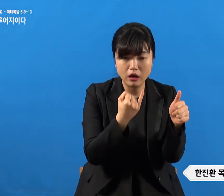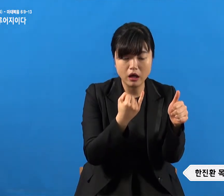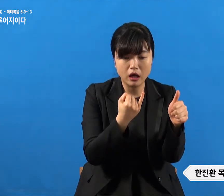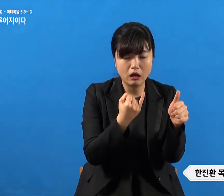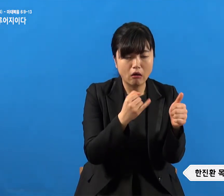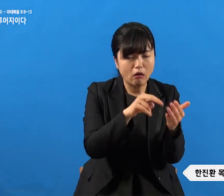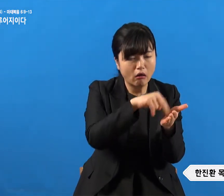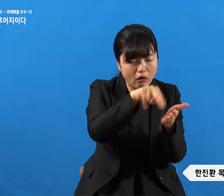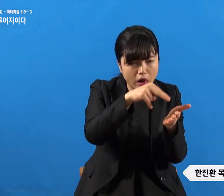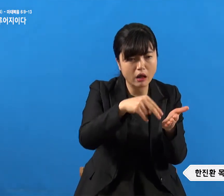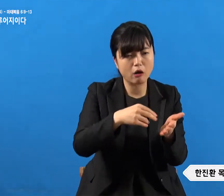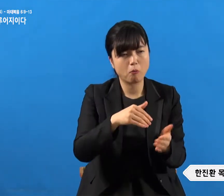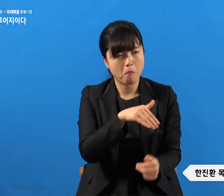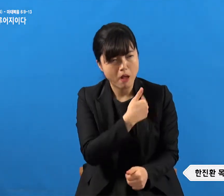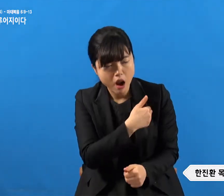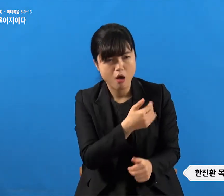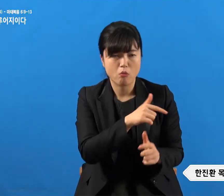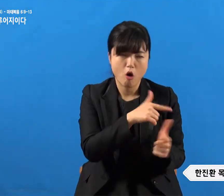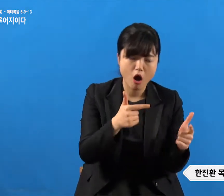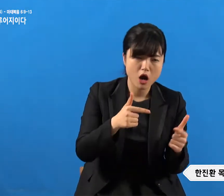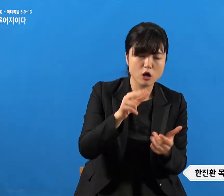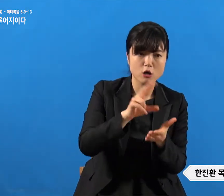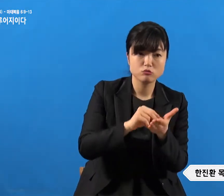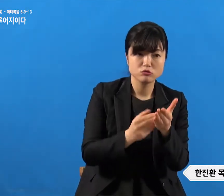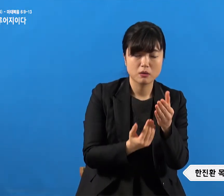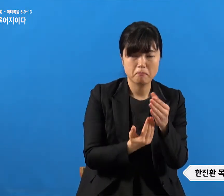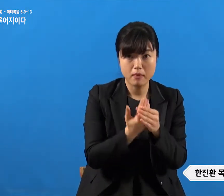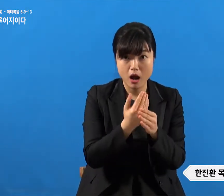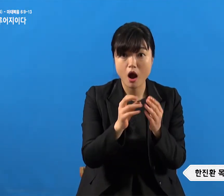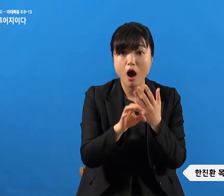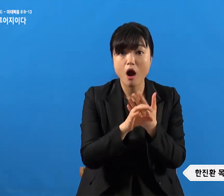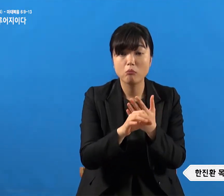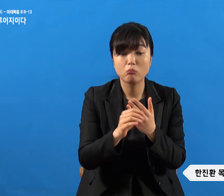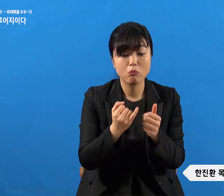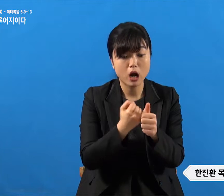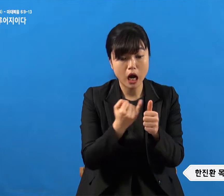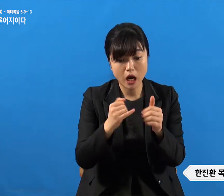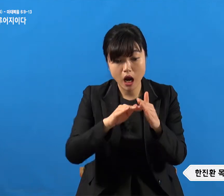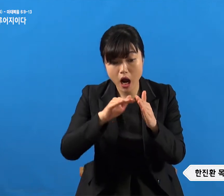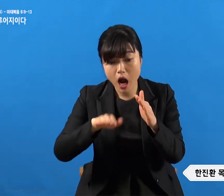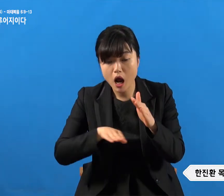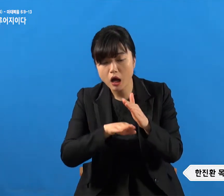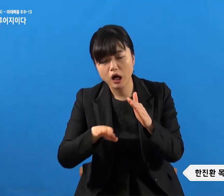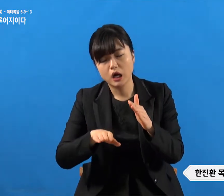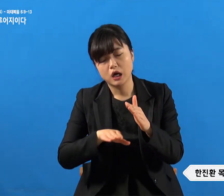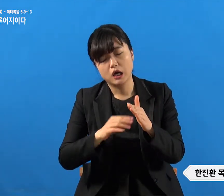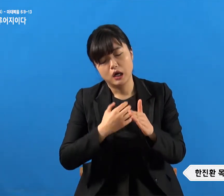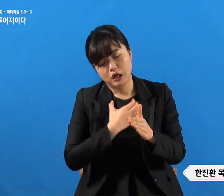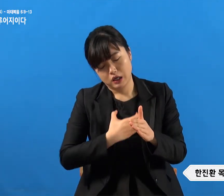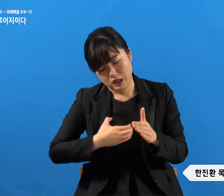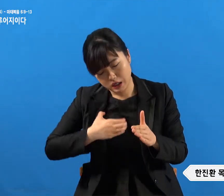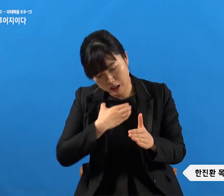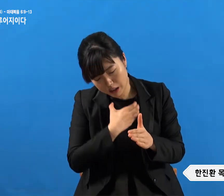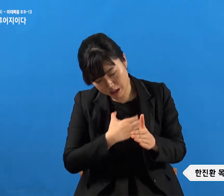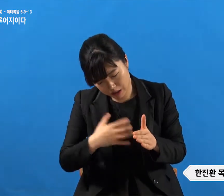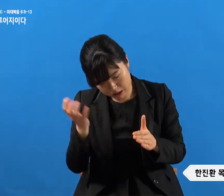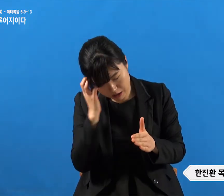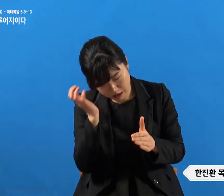잃고 가서는 안 될 길을 간다면 그 가족이 당하는 고통은 말로 닿을 수가 없을